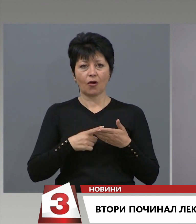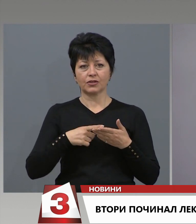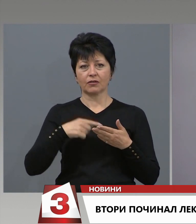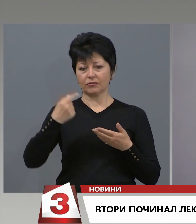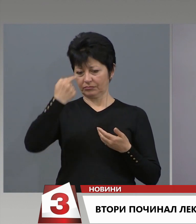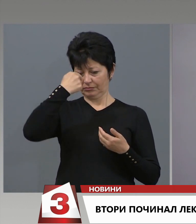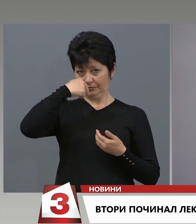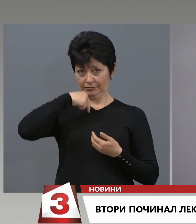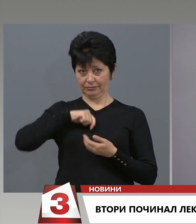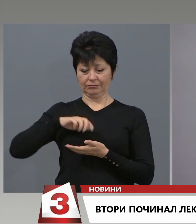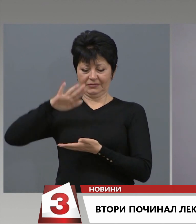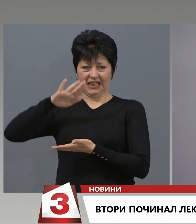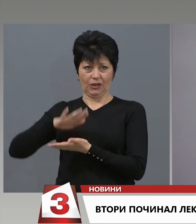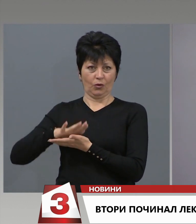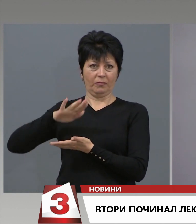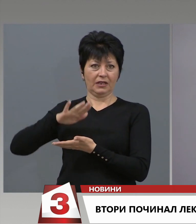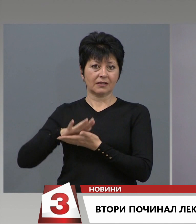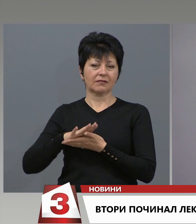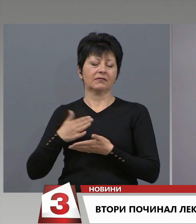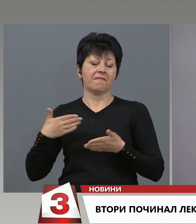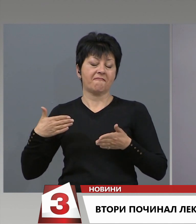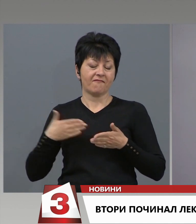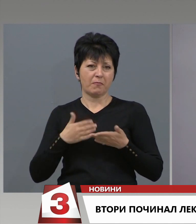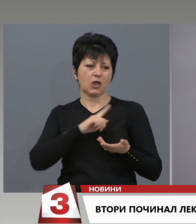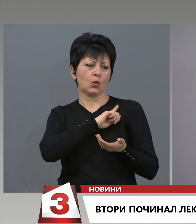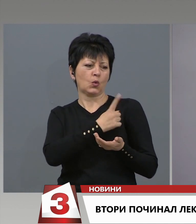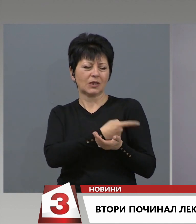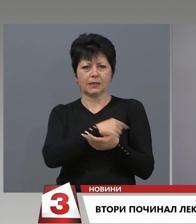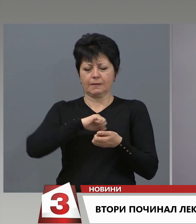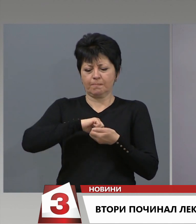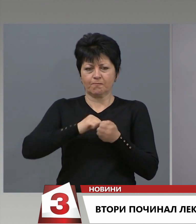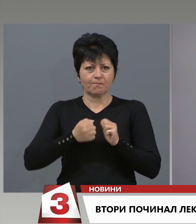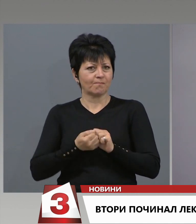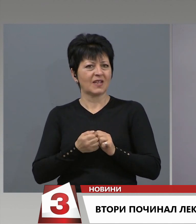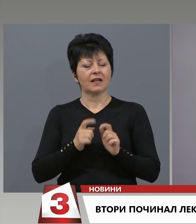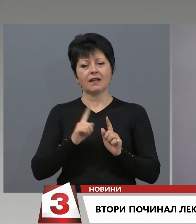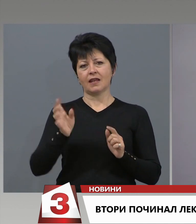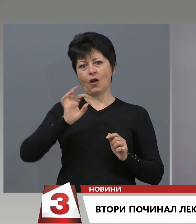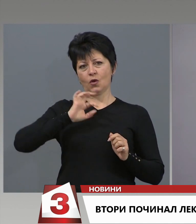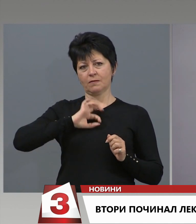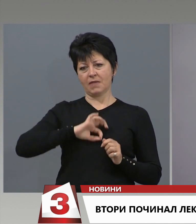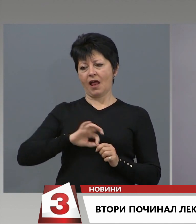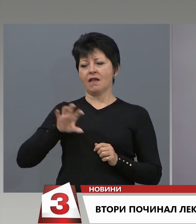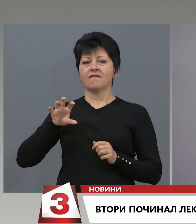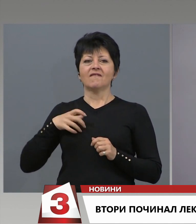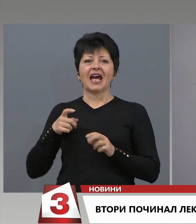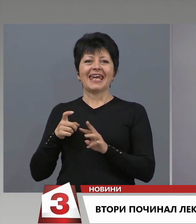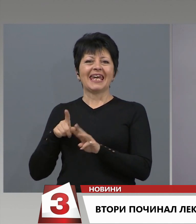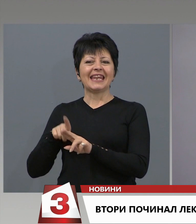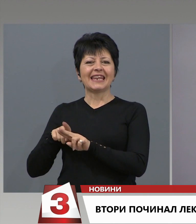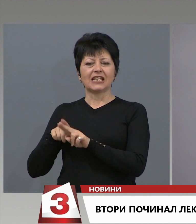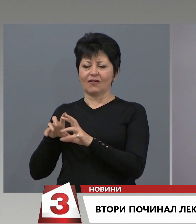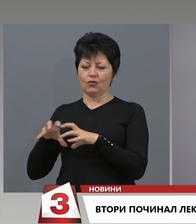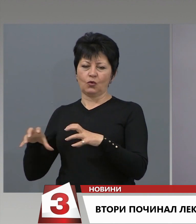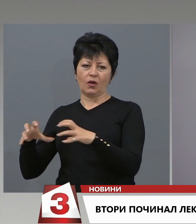и въпреки положените усилия въобще не е могла да стигне до интензивното отделение. Загинала е в